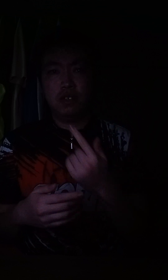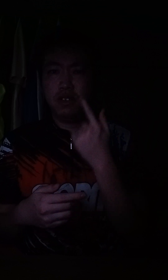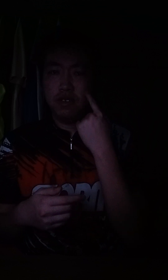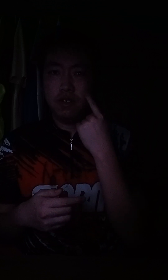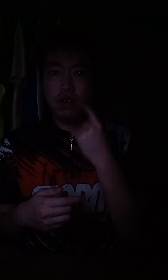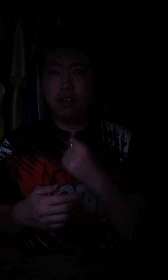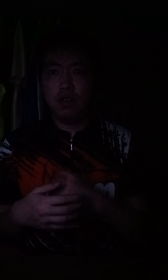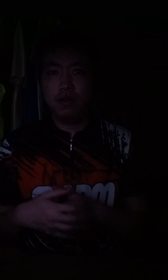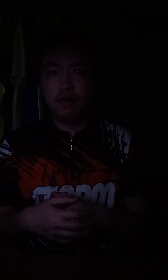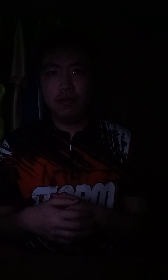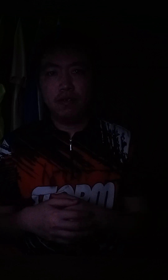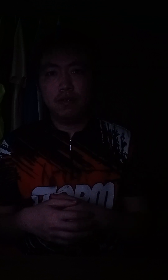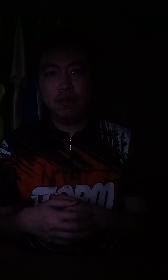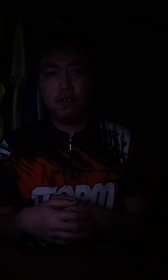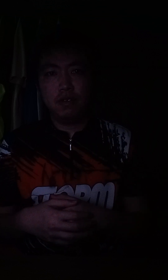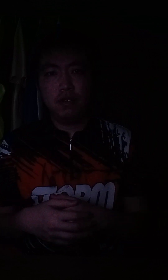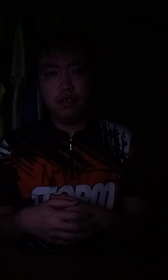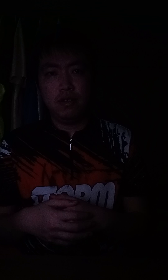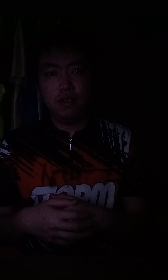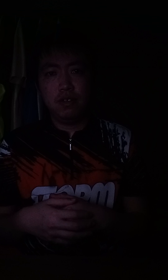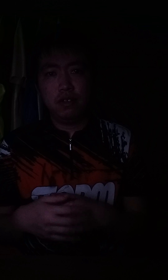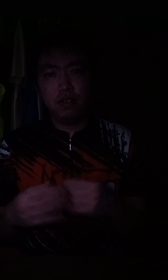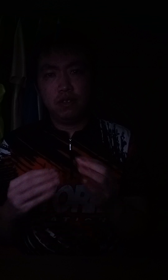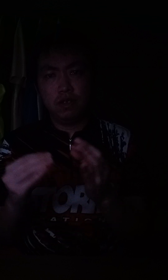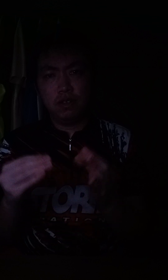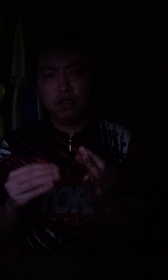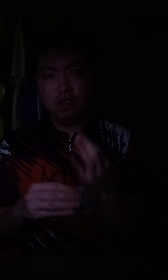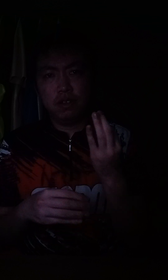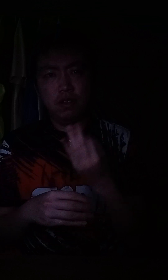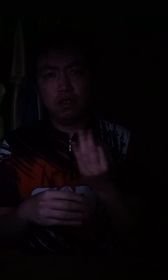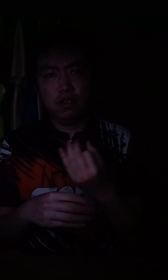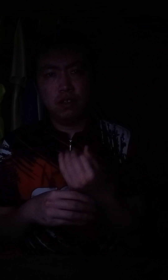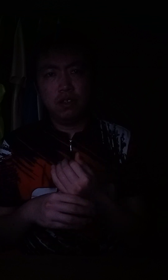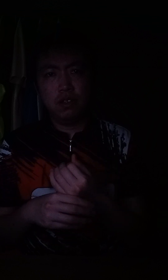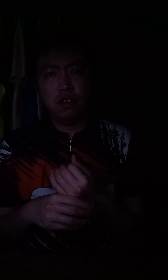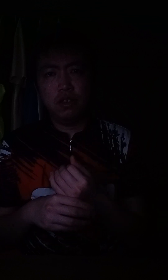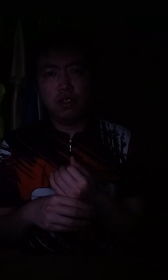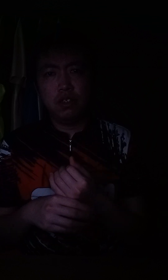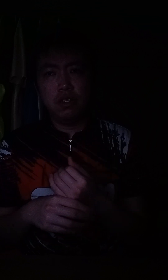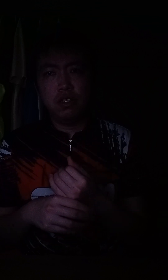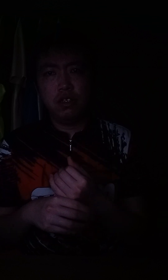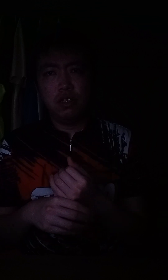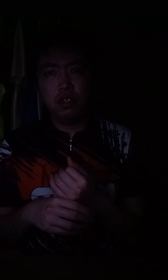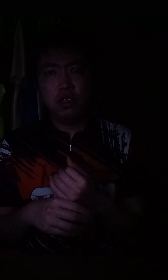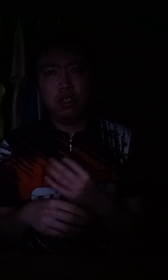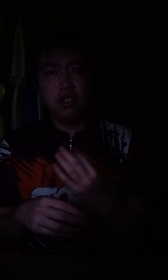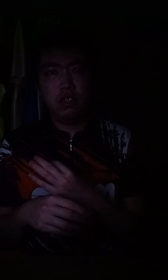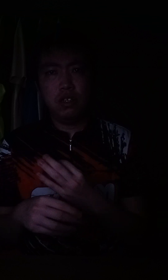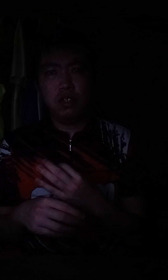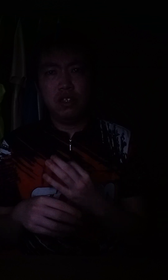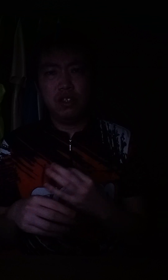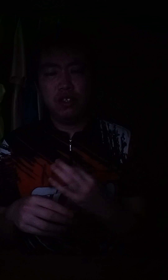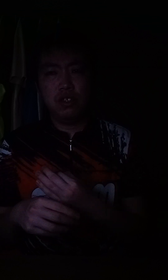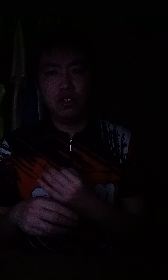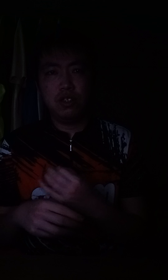거예요? 네. 그래야 침대가 엄청 좁은데 불편하잖아요. 잘 데가 없으니까 진짜.